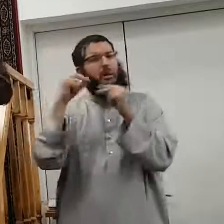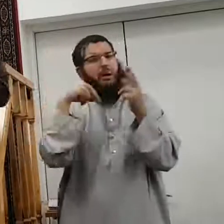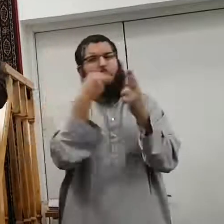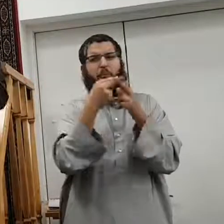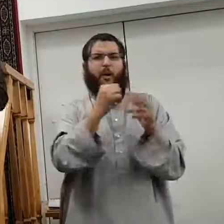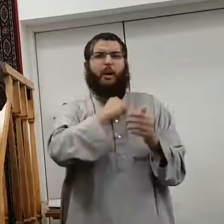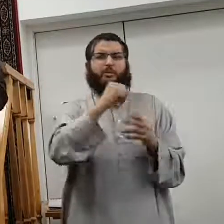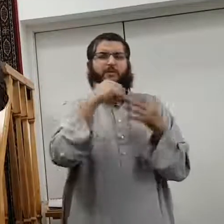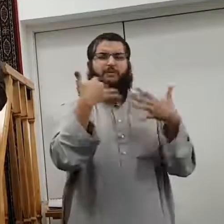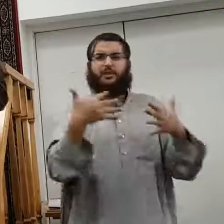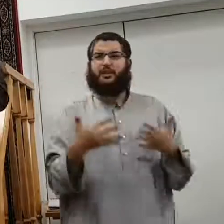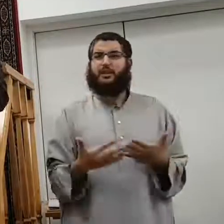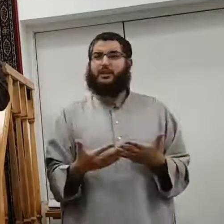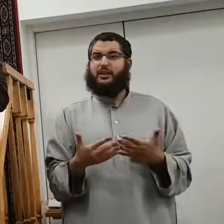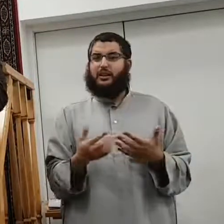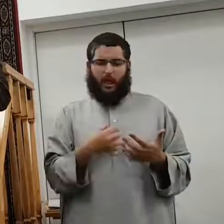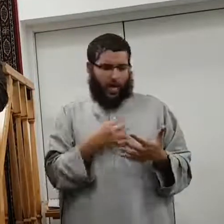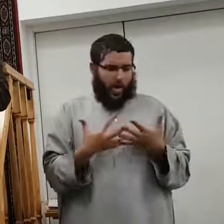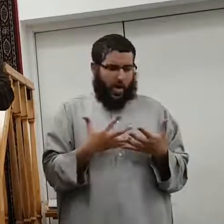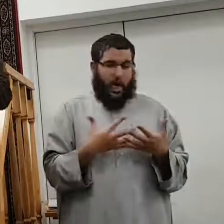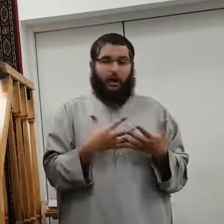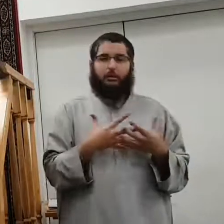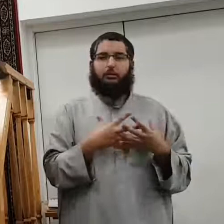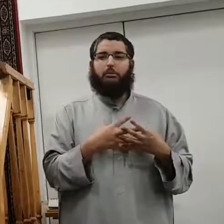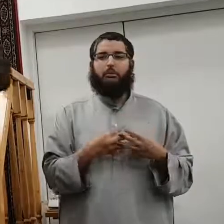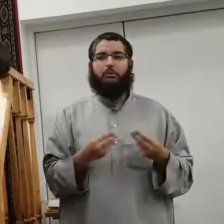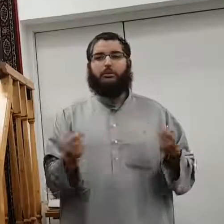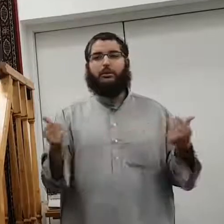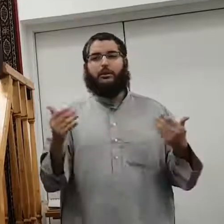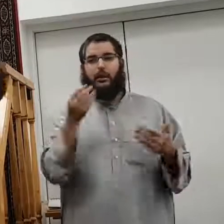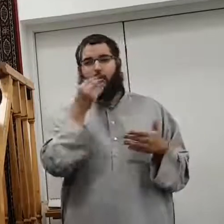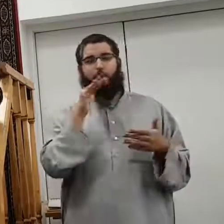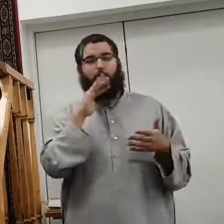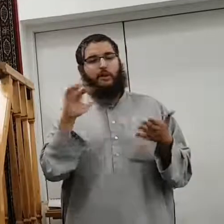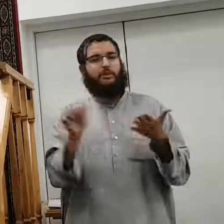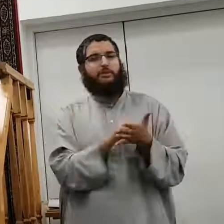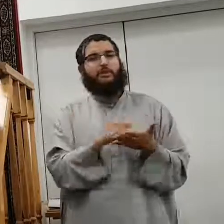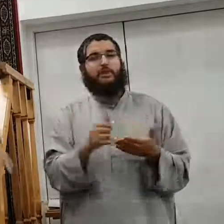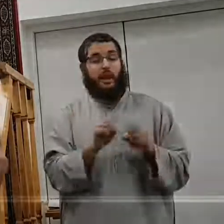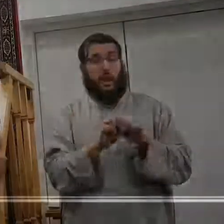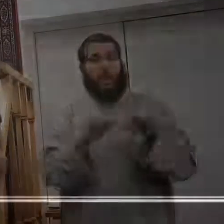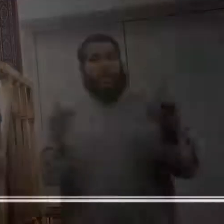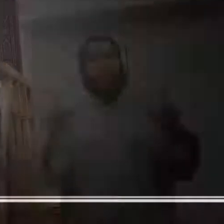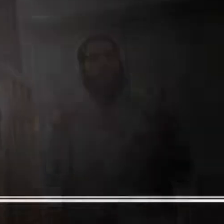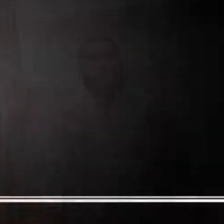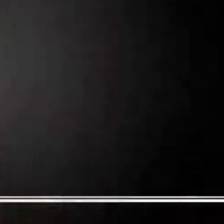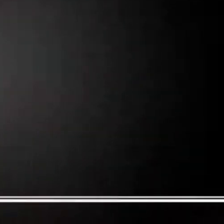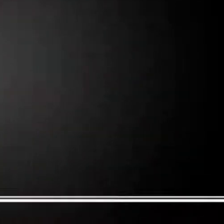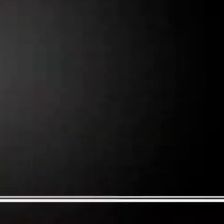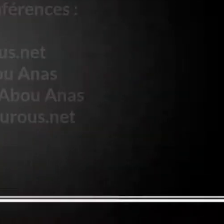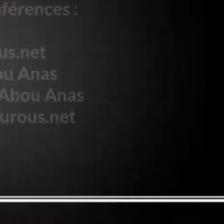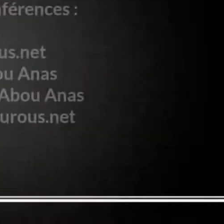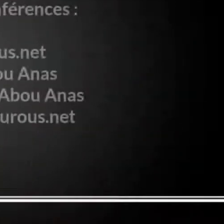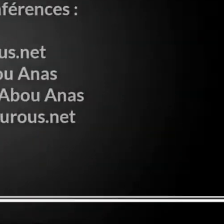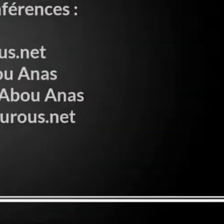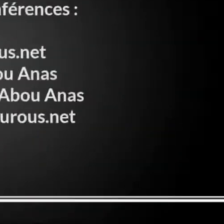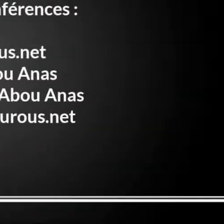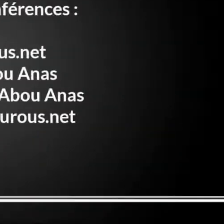fini. Ce nuage, ce petit brouillard qu'il y avait sur ton cœur va partir et c'est bon. Tu retrouves la clarté de ta croyance et de ta foi.